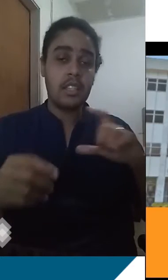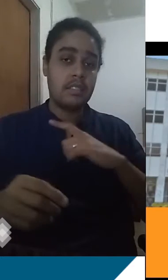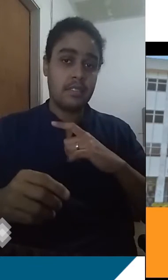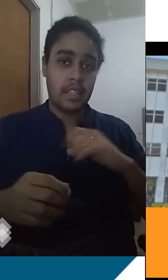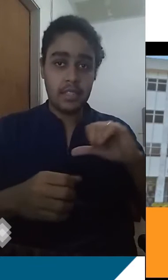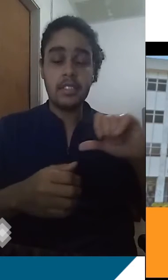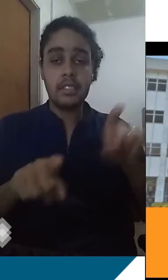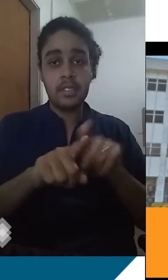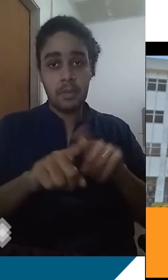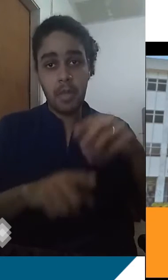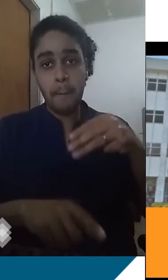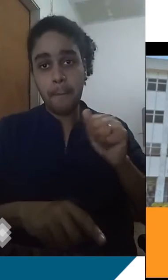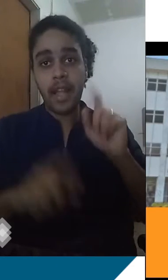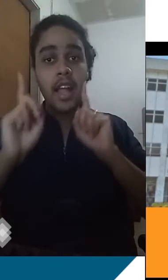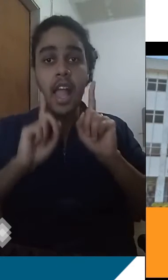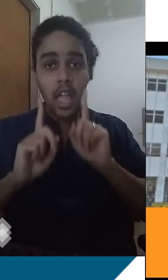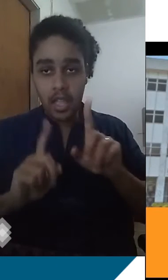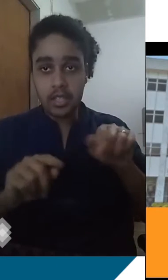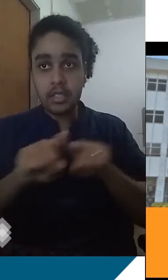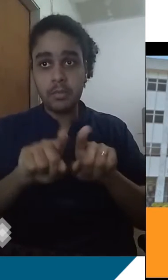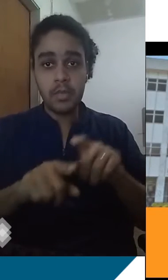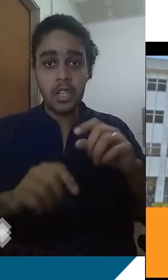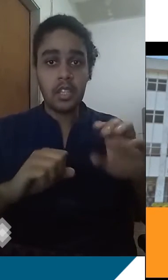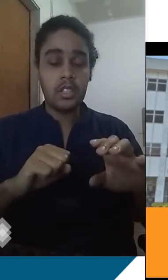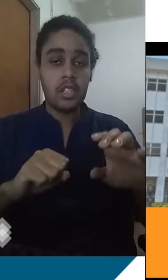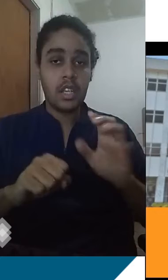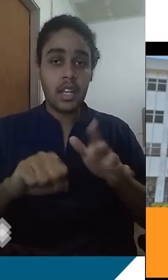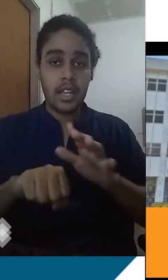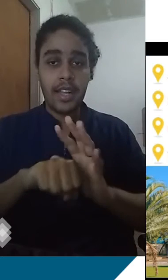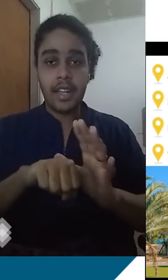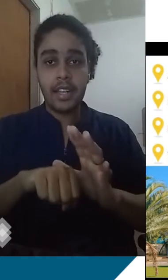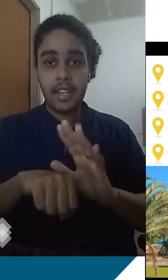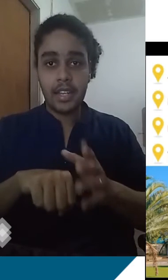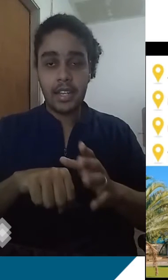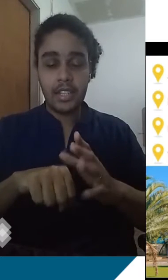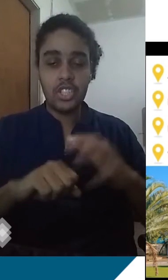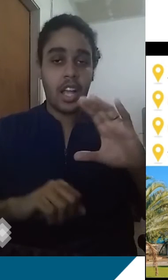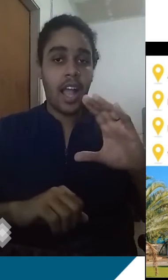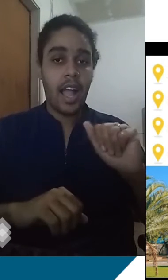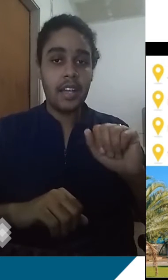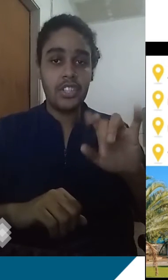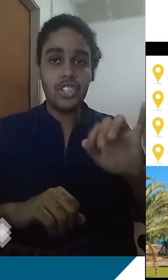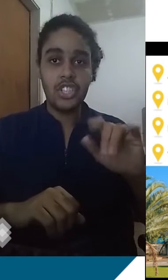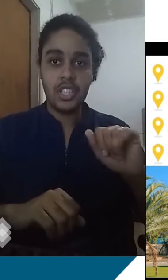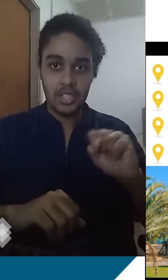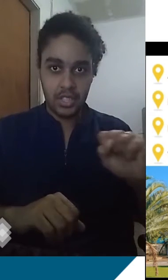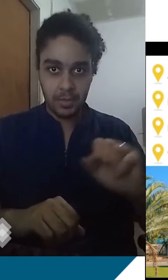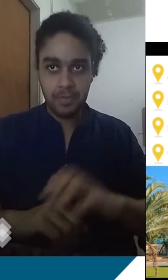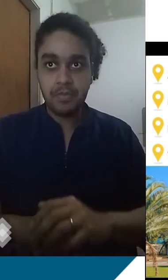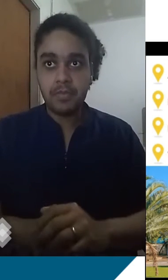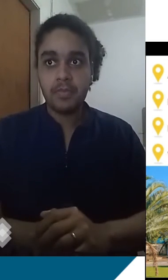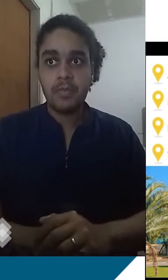de interiorização e agora tem campus também em Macaé e Duque de Caxias. Outra importante instituição é a Universidade